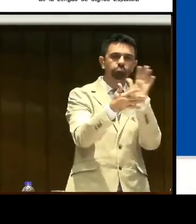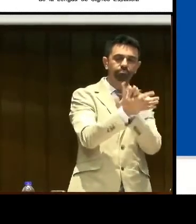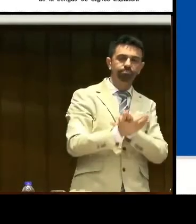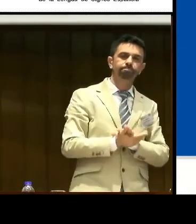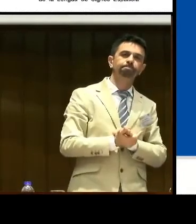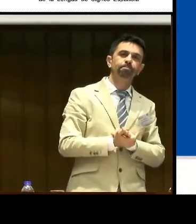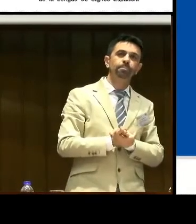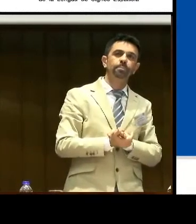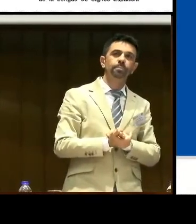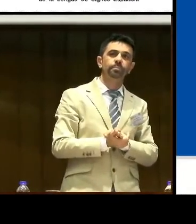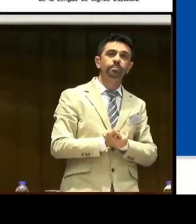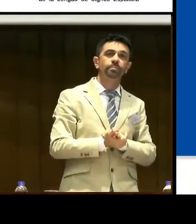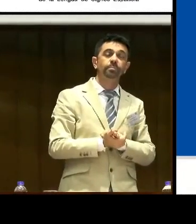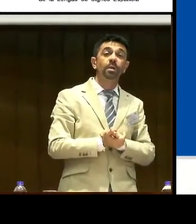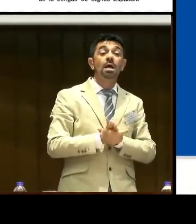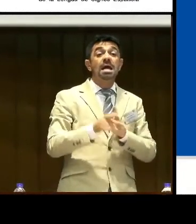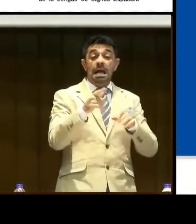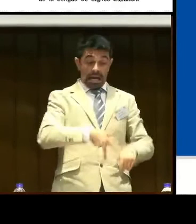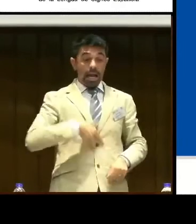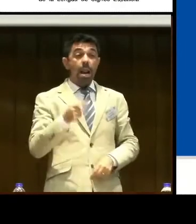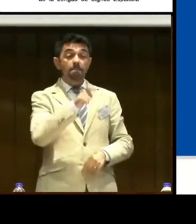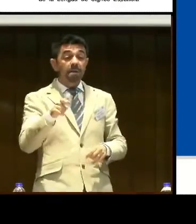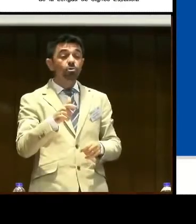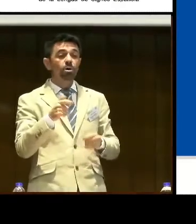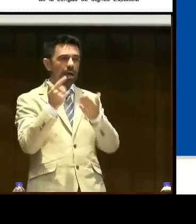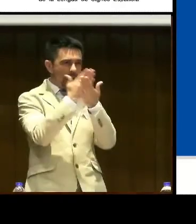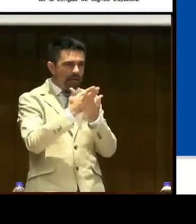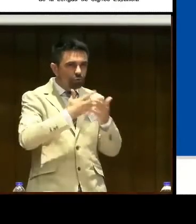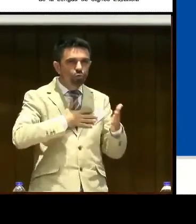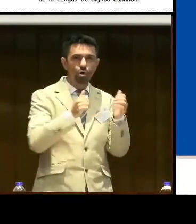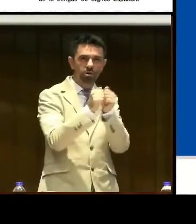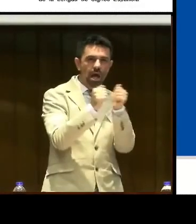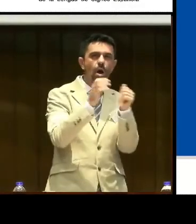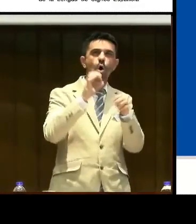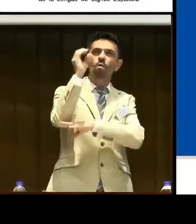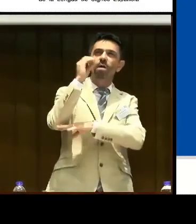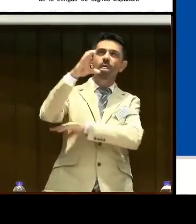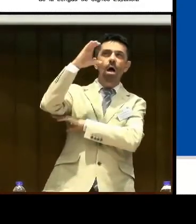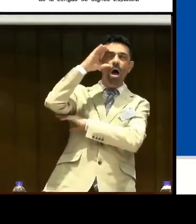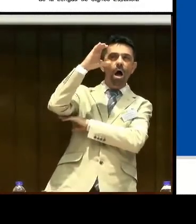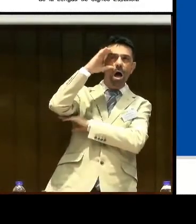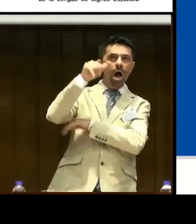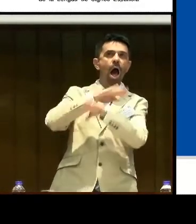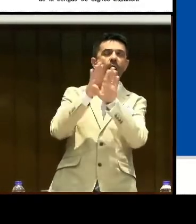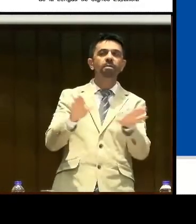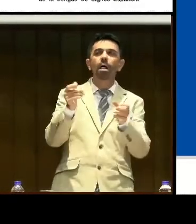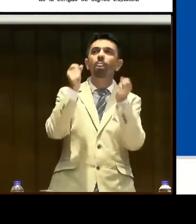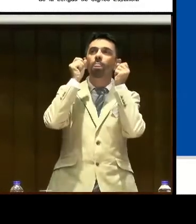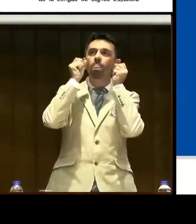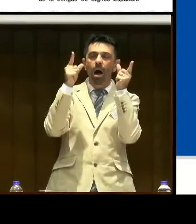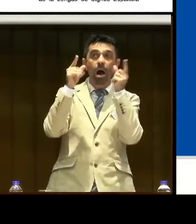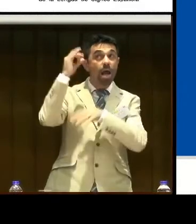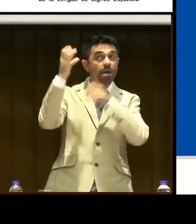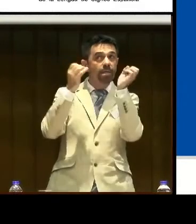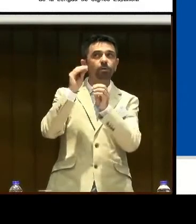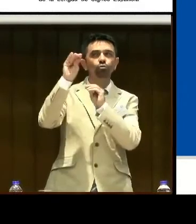Pocas personas que hayan leído sus estudios o escuchado alguna de sus conferencias habrán podido resistirse a la defensa de sus